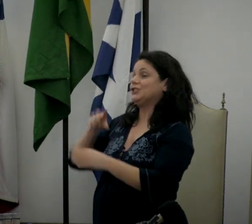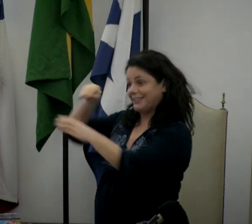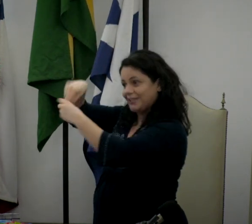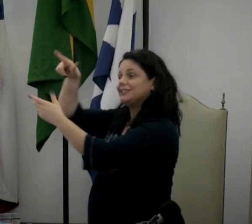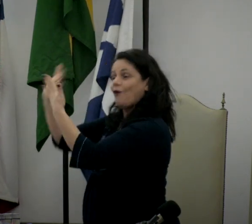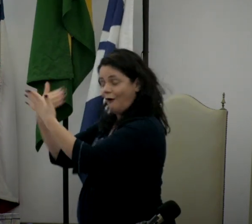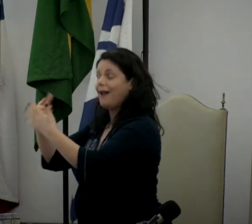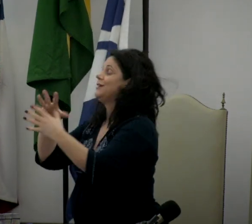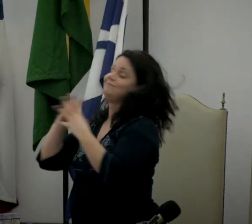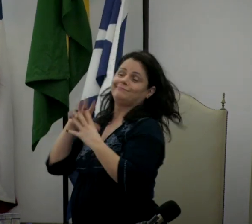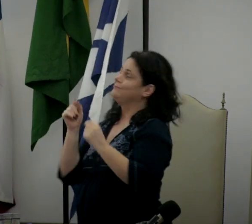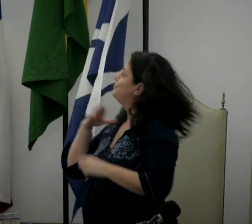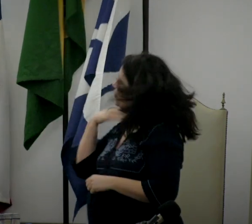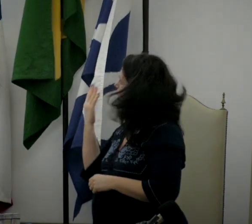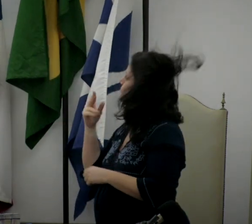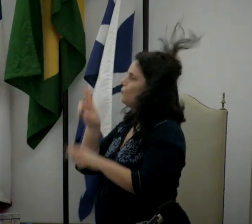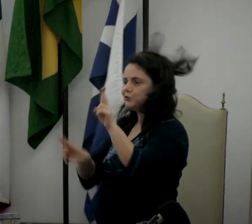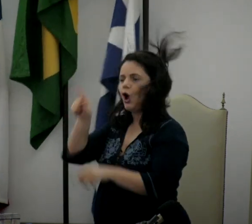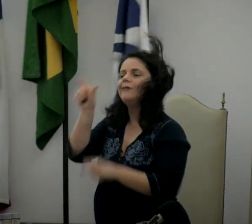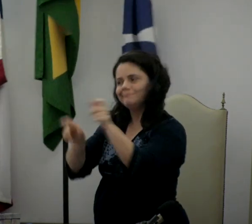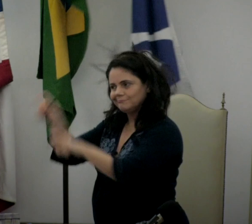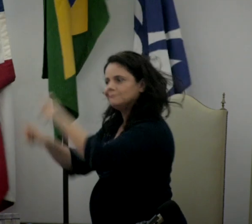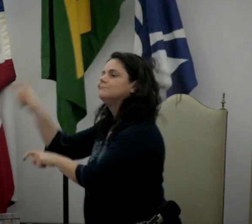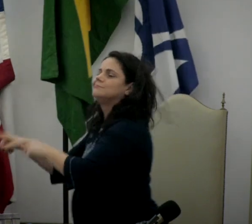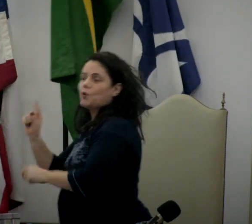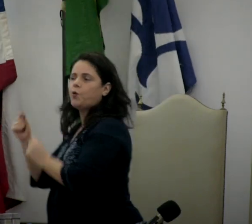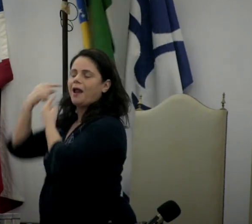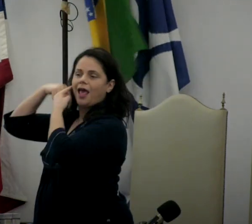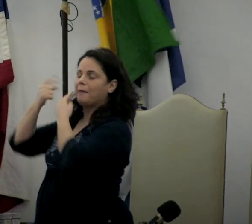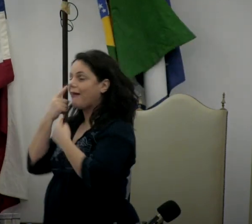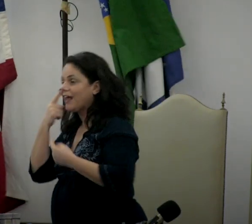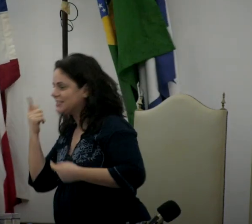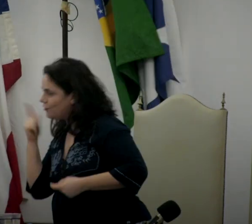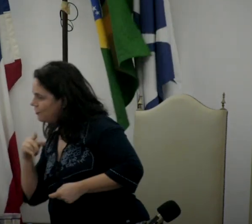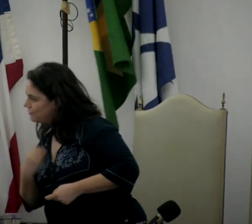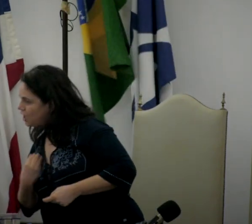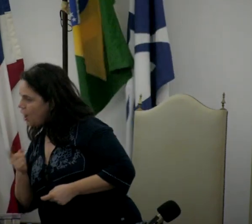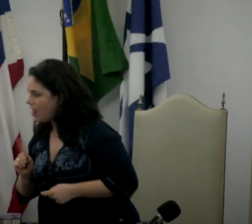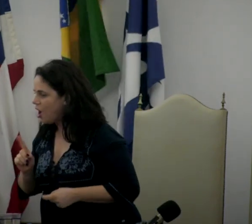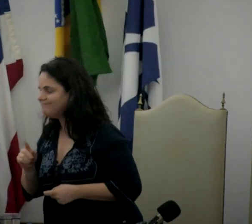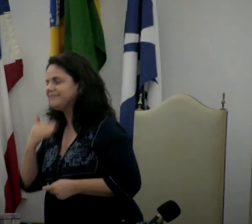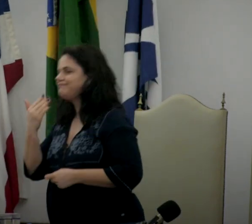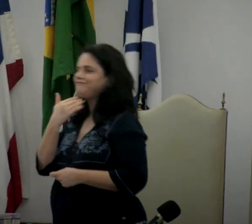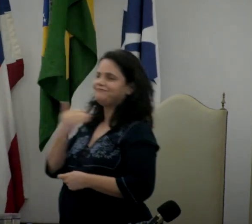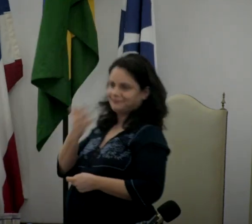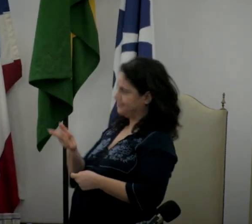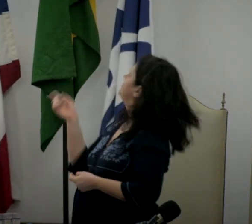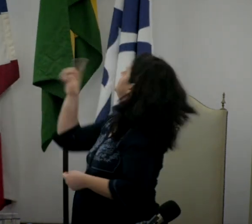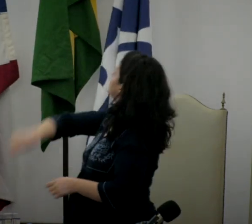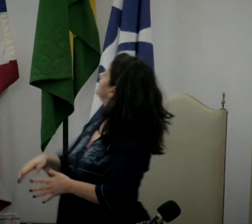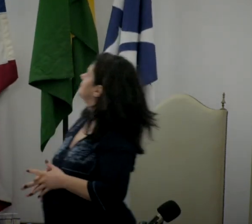E aí, esse foi o fundamento da pesquisa da surdez. Muitos desses alunos morreram durante